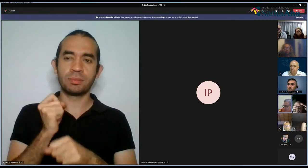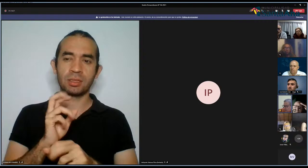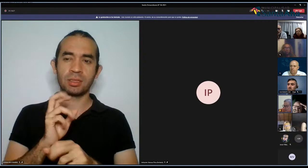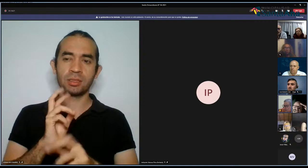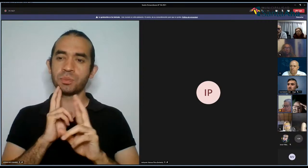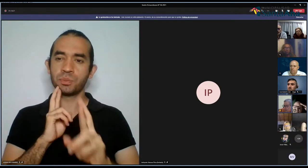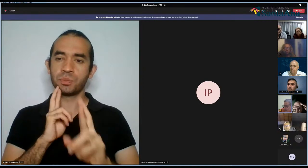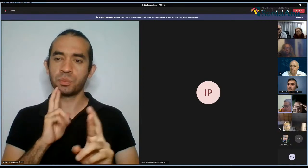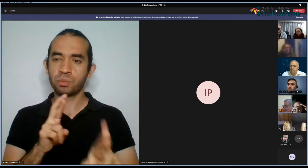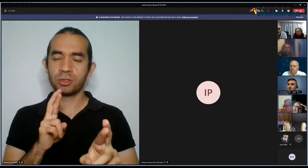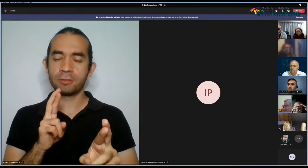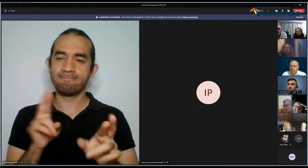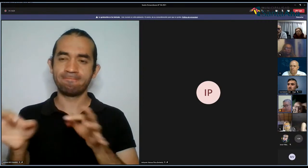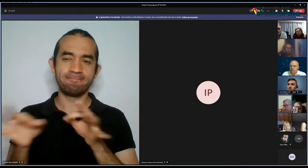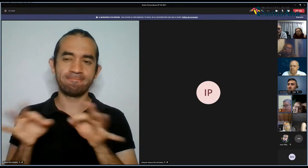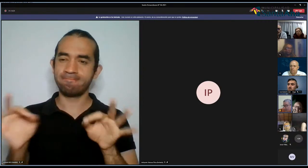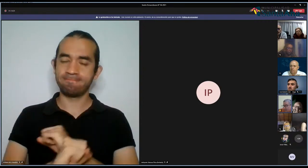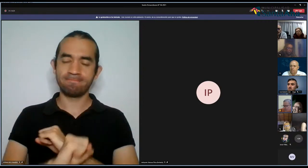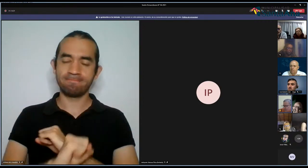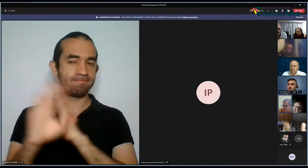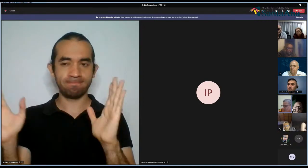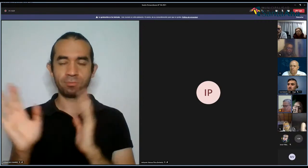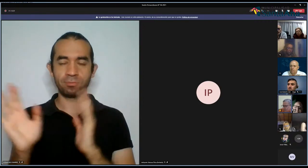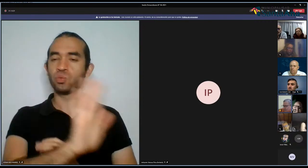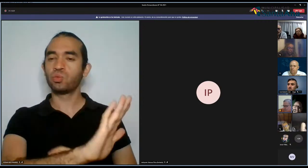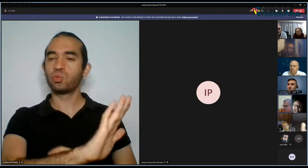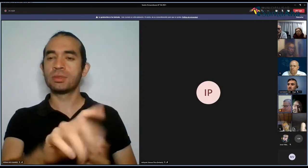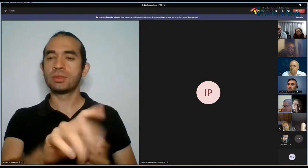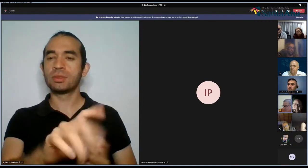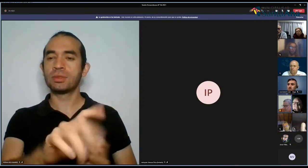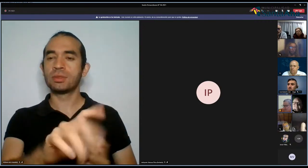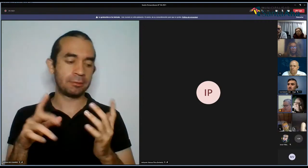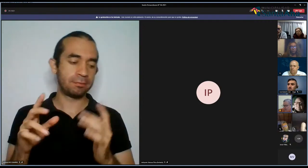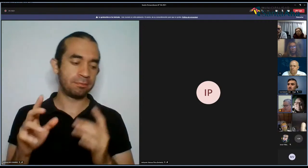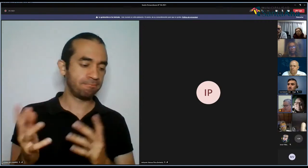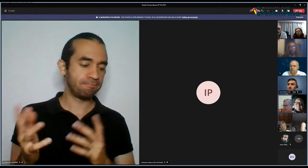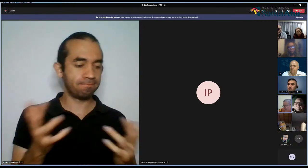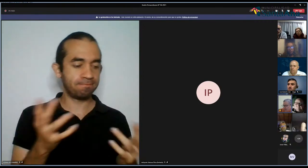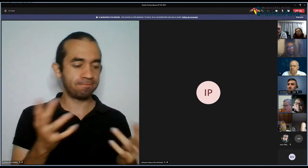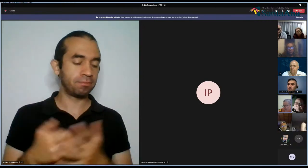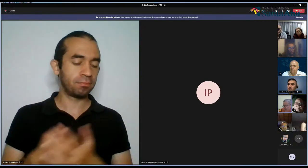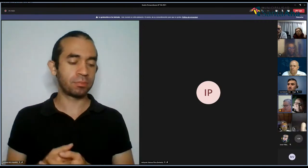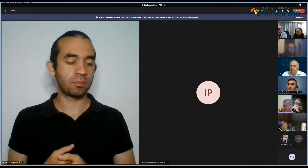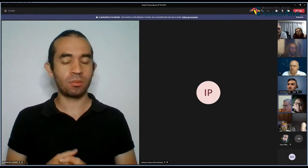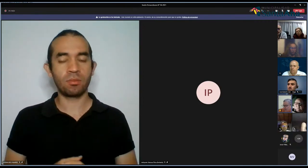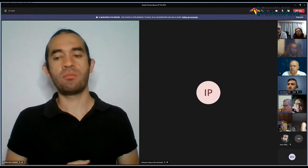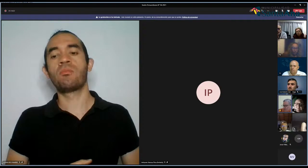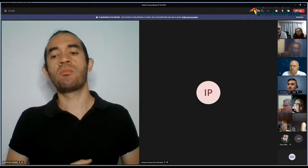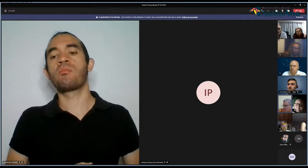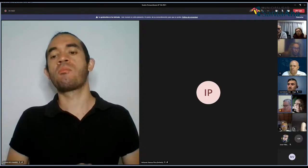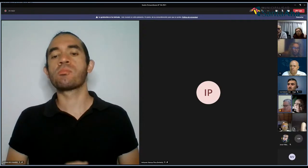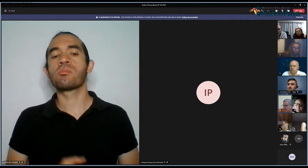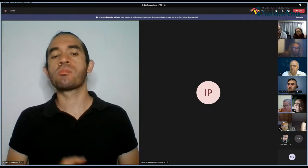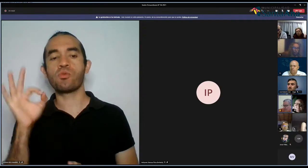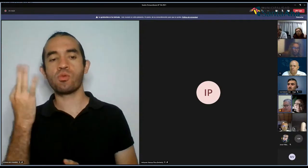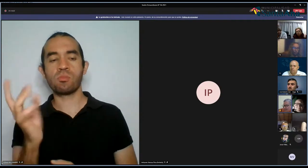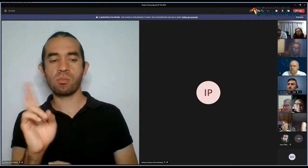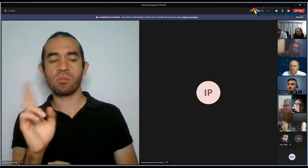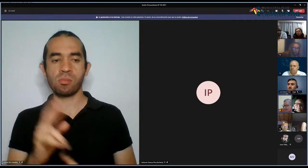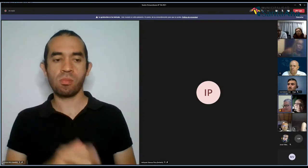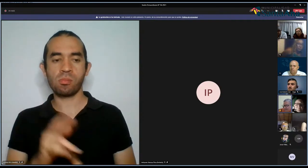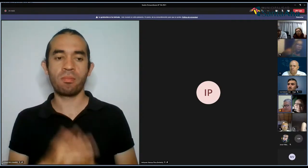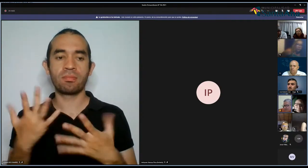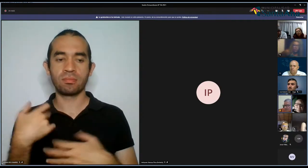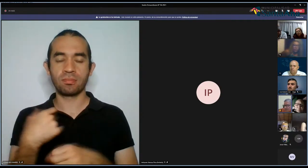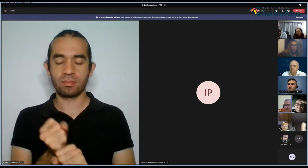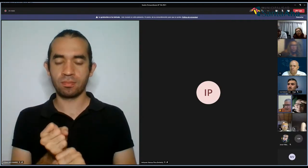esas demandas digamos si se quiere llamar de esa manera de la forma comunición roberto y